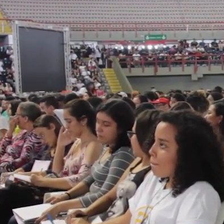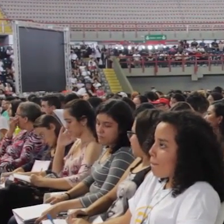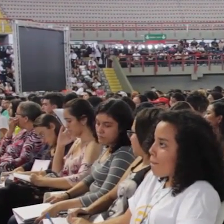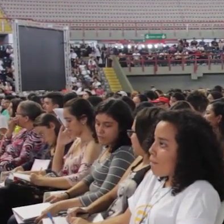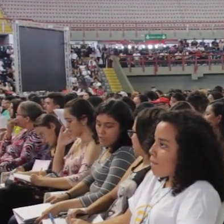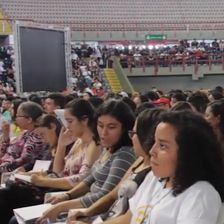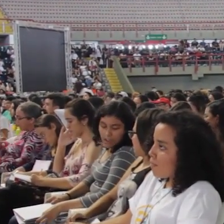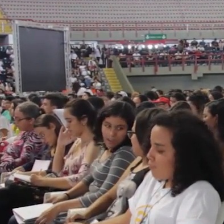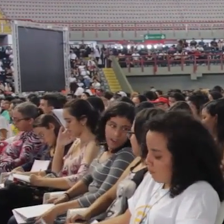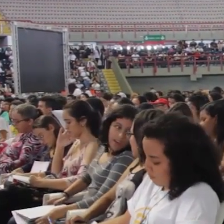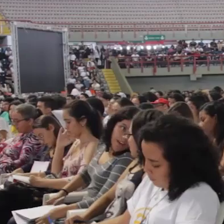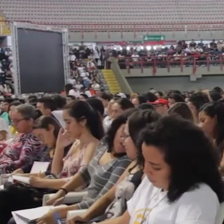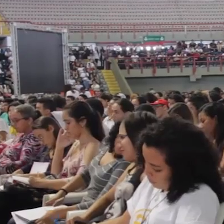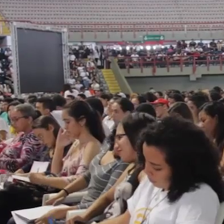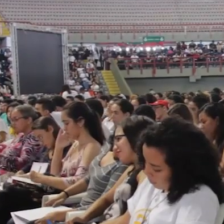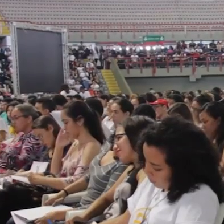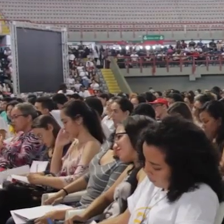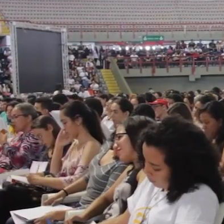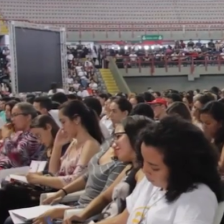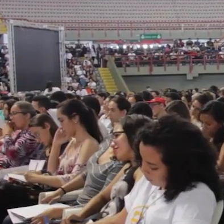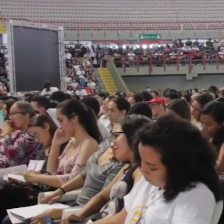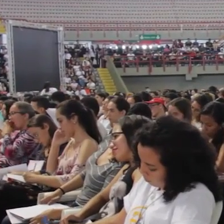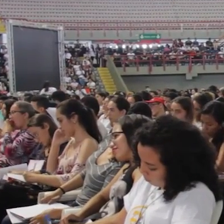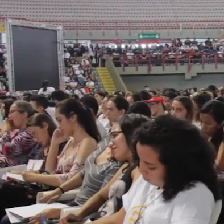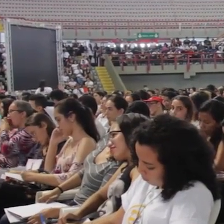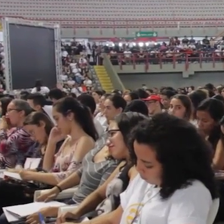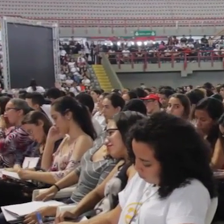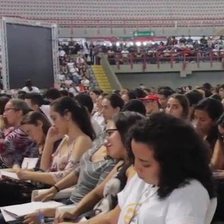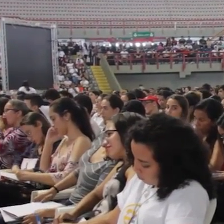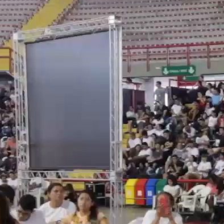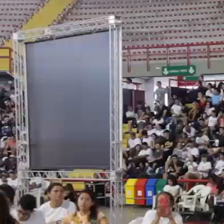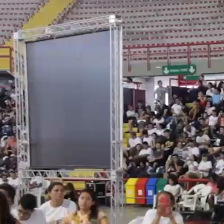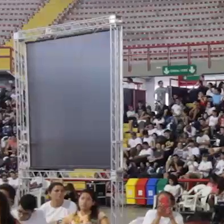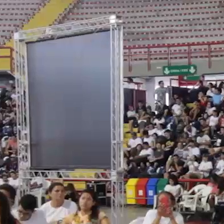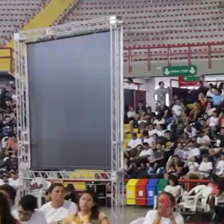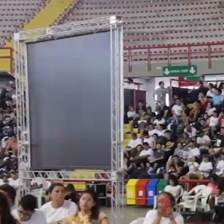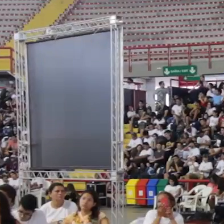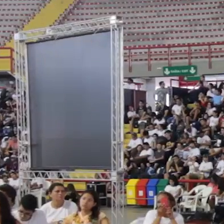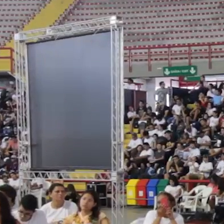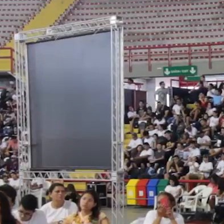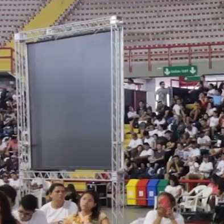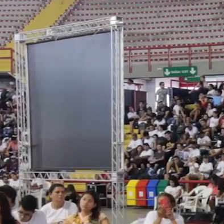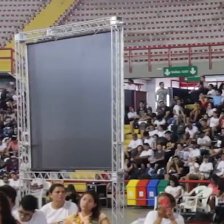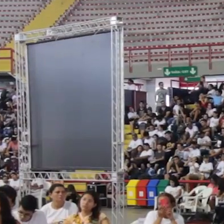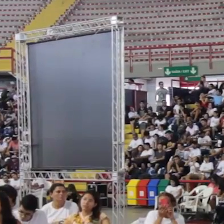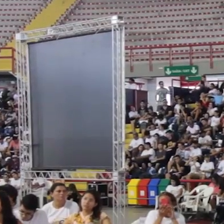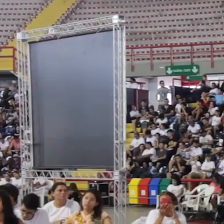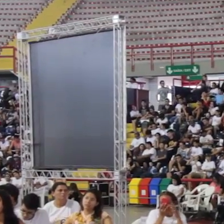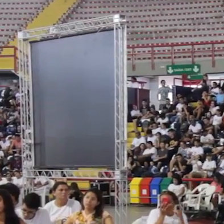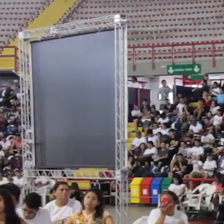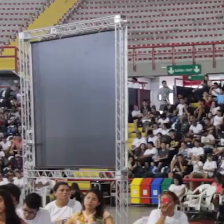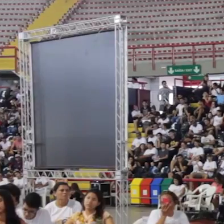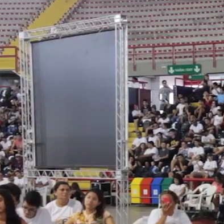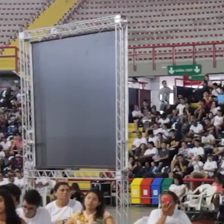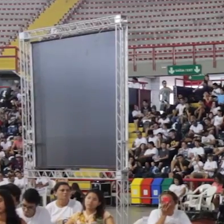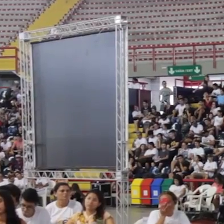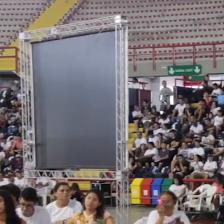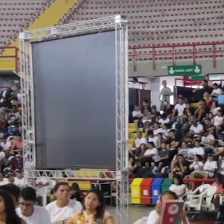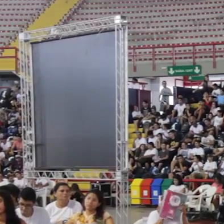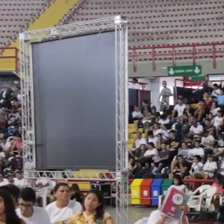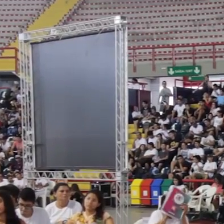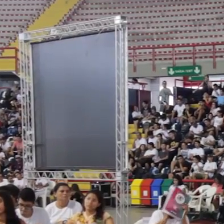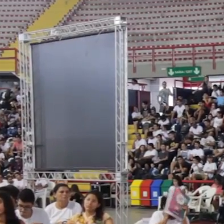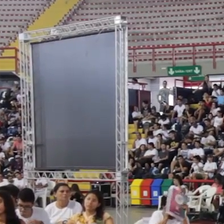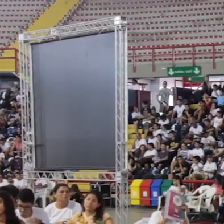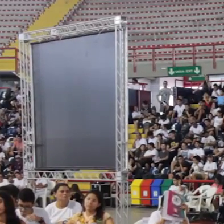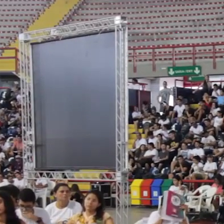plural para resolver conflitos. Recapitulando, consciência pode estar em qualquer redação,